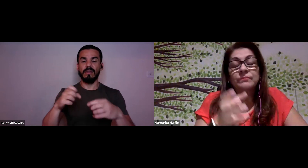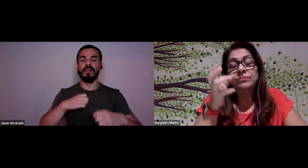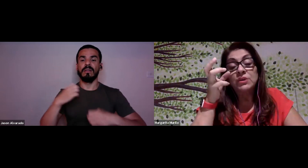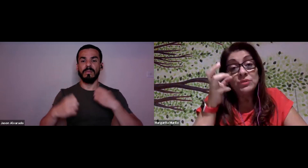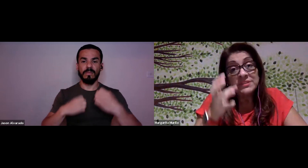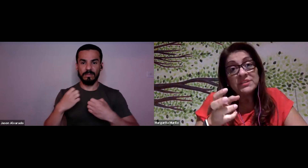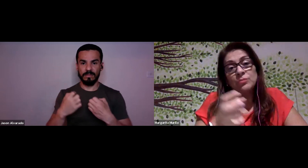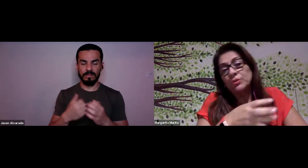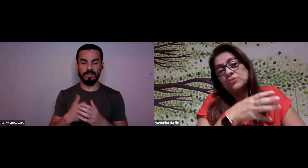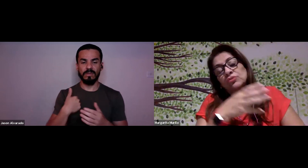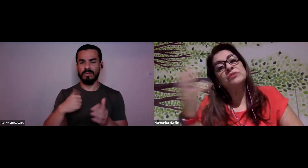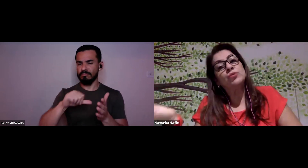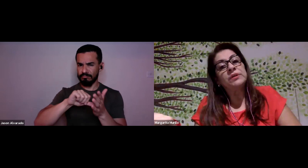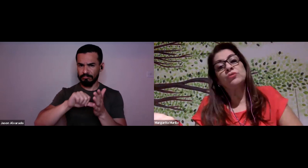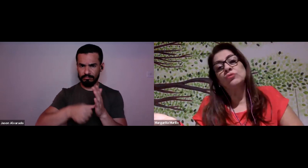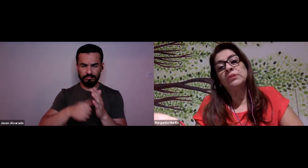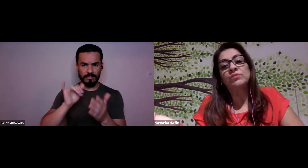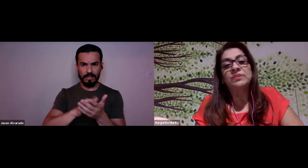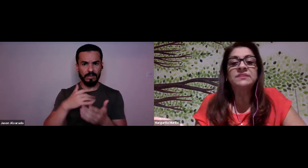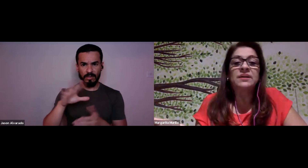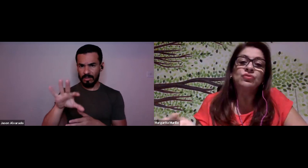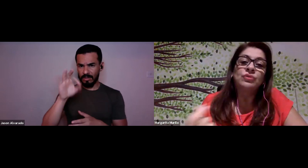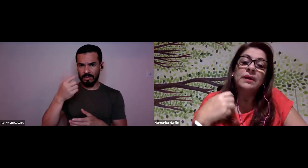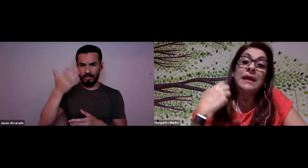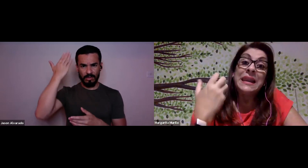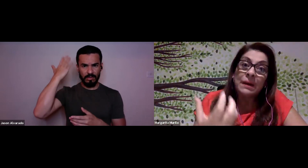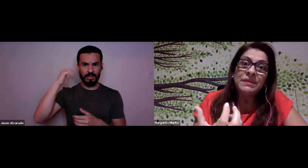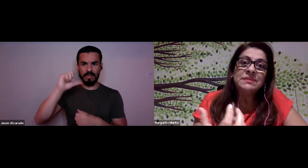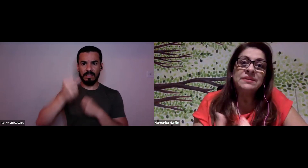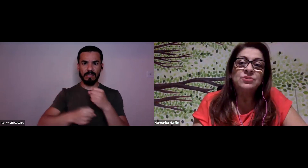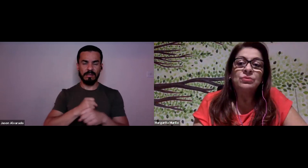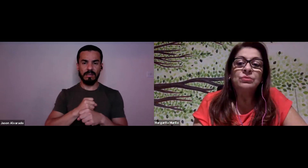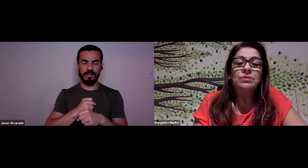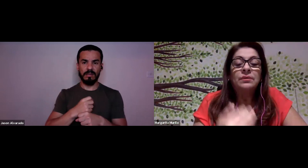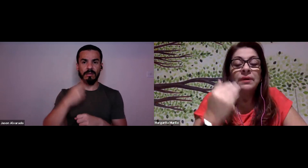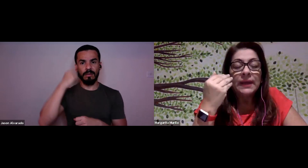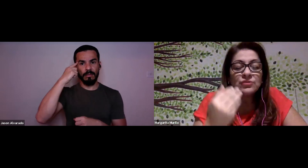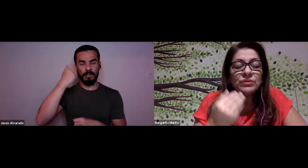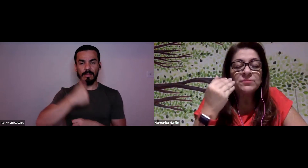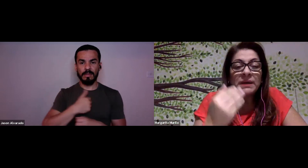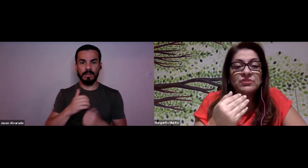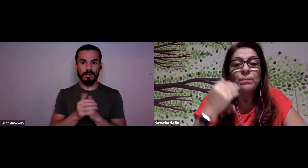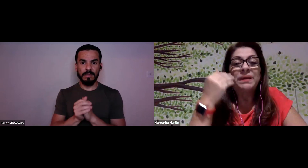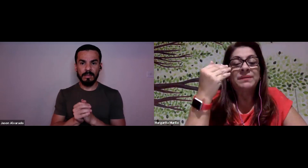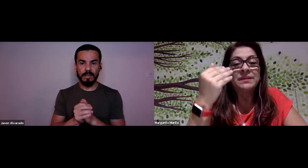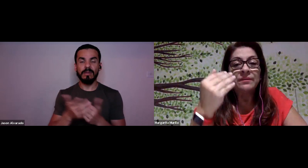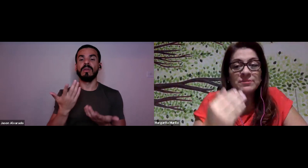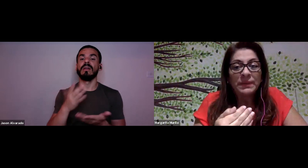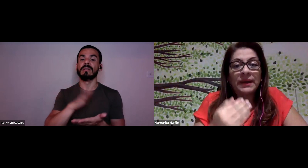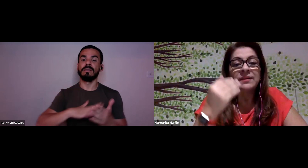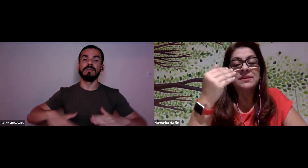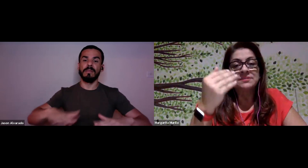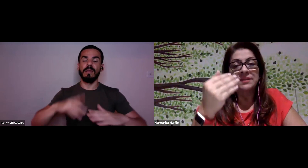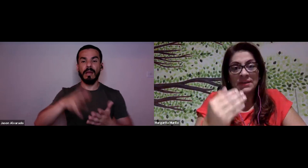y yo insisto porque esto Lo descubrí en los últimos diez años la meditación es un espacio para aprender